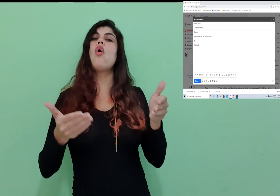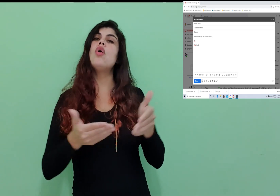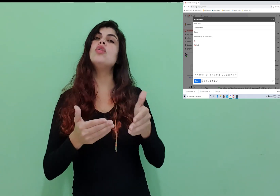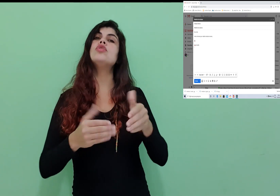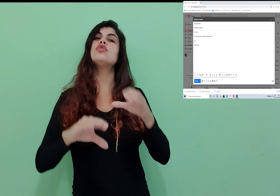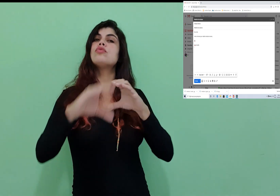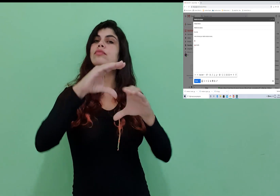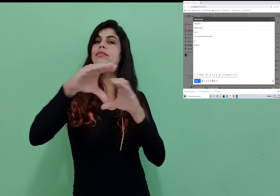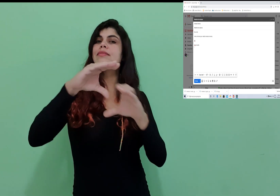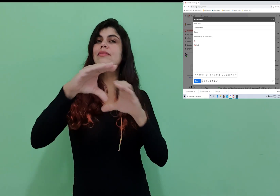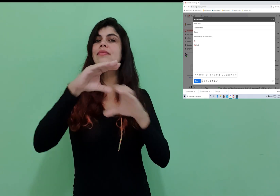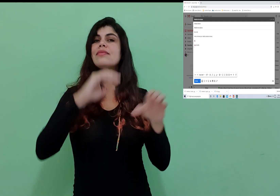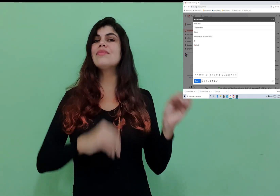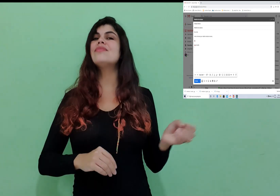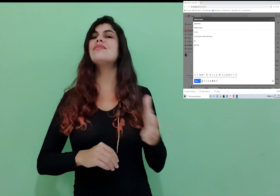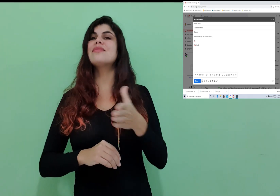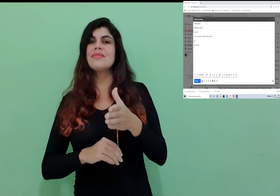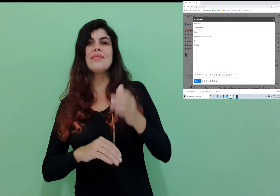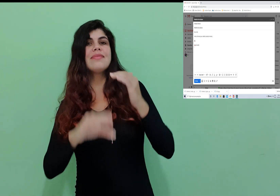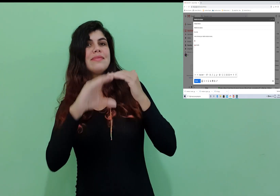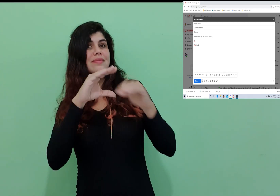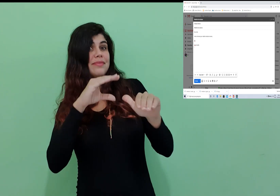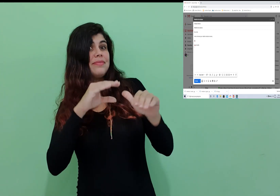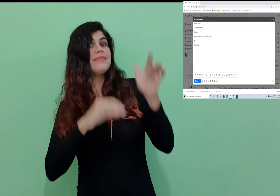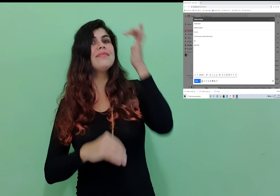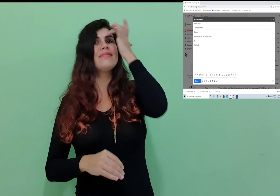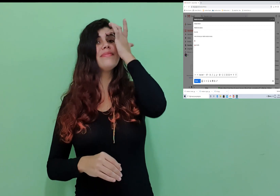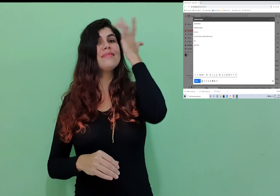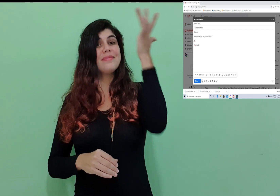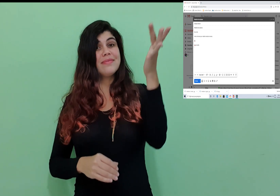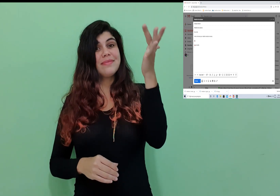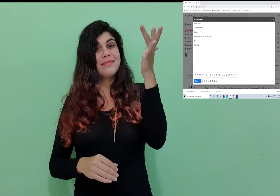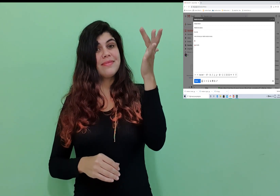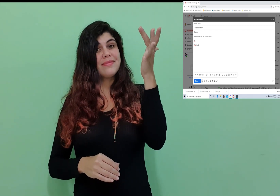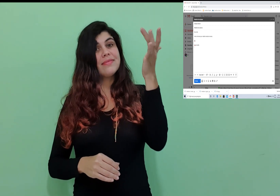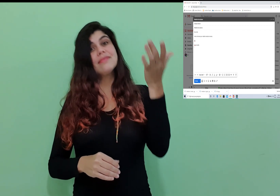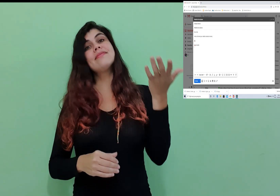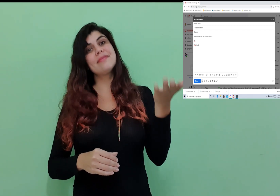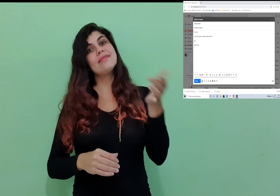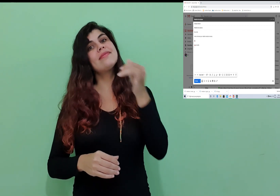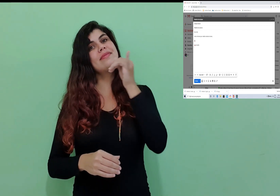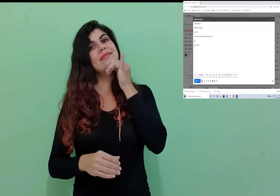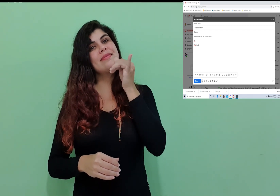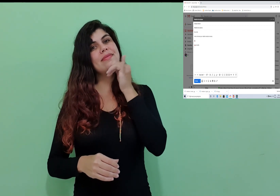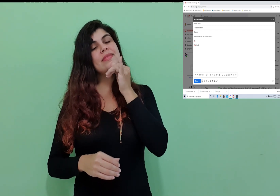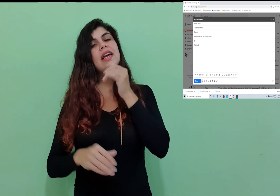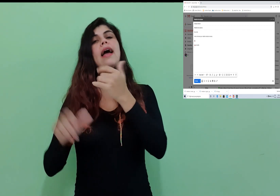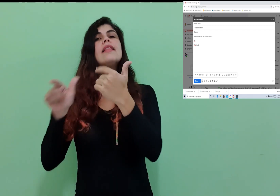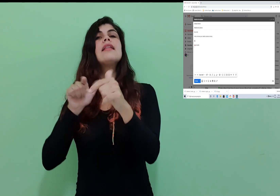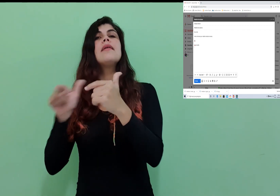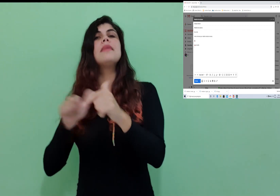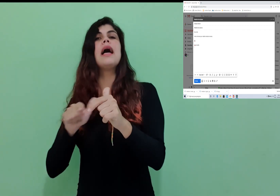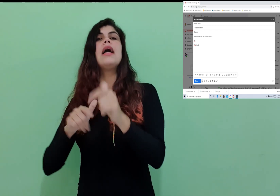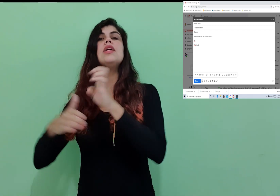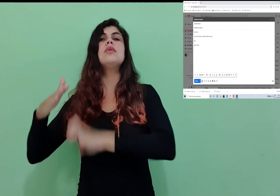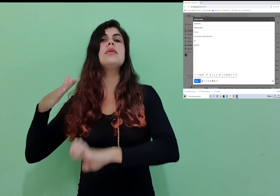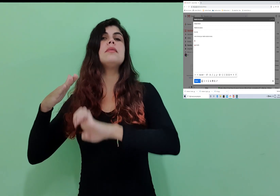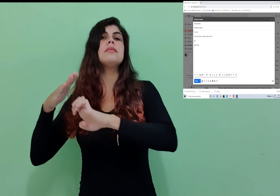tudo escrito por meio das cartas, Hoje um e-mail é algo que facilitou muito a questão da